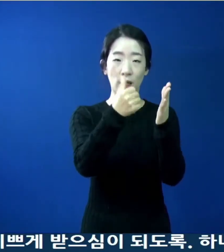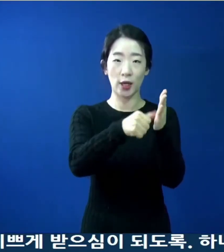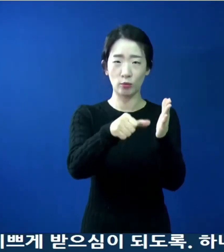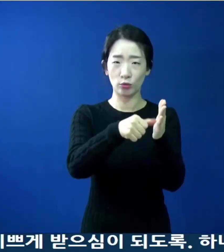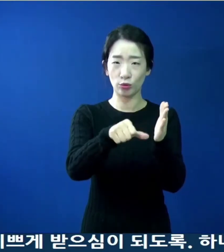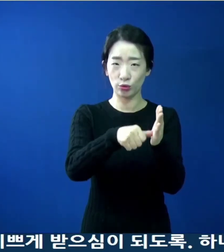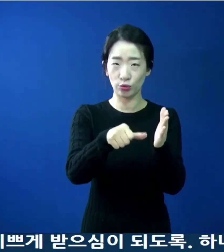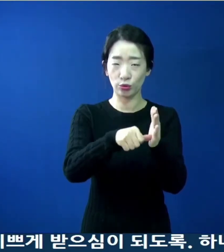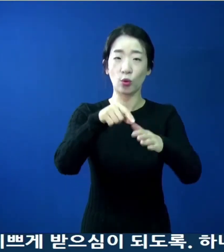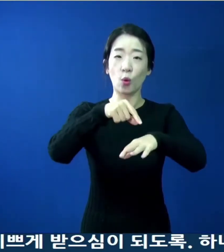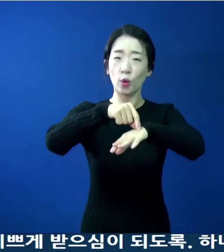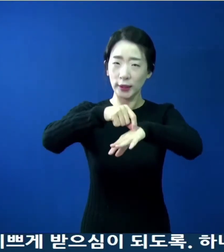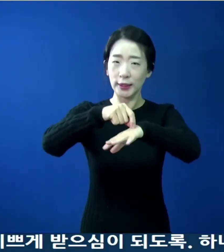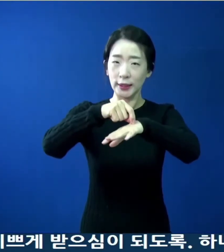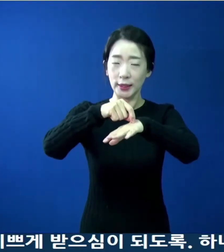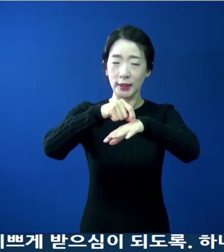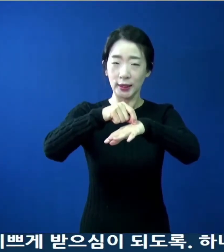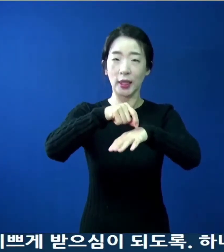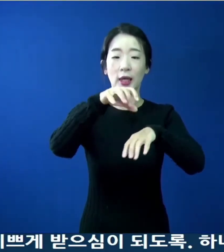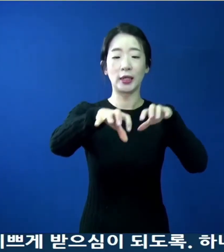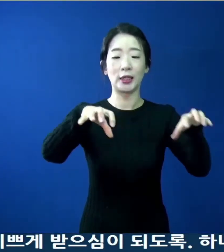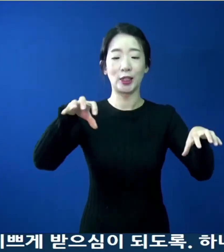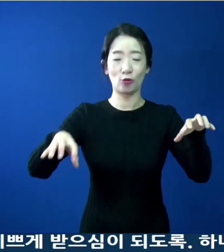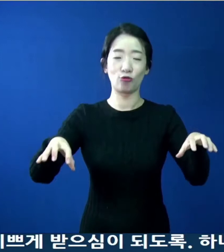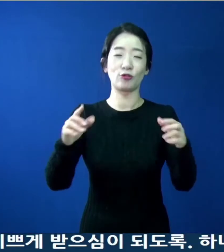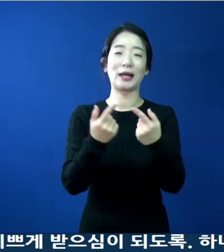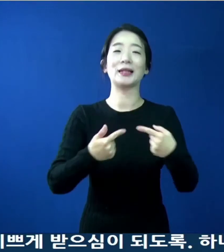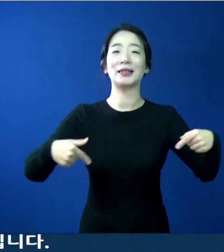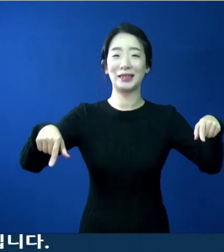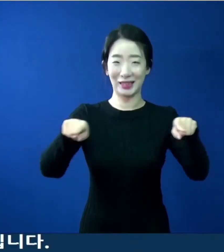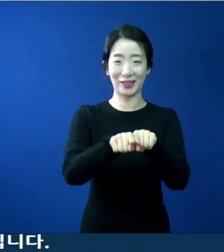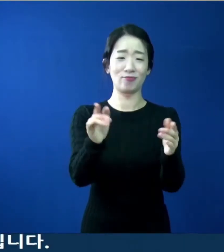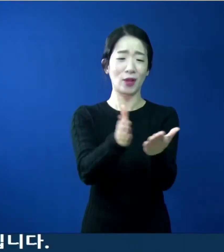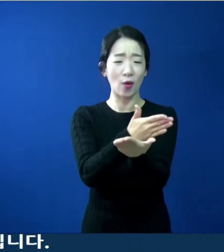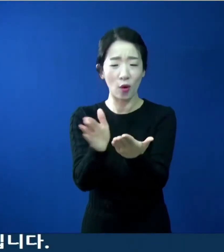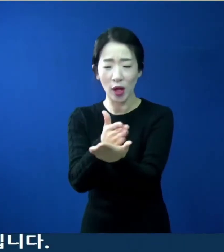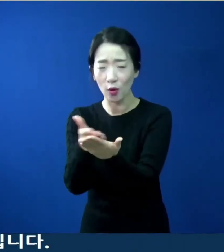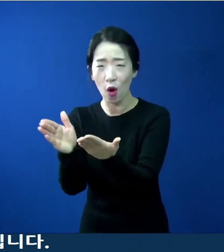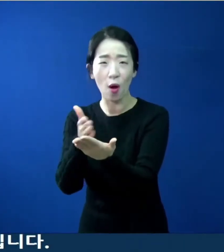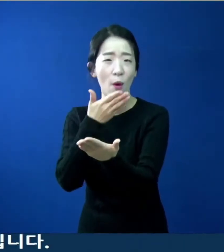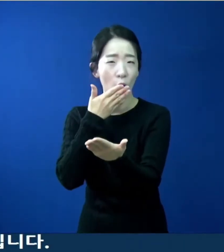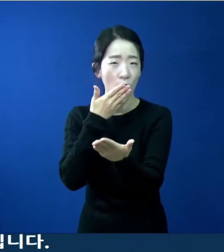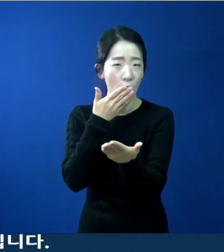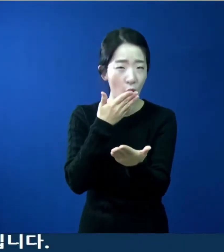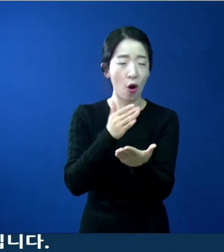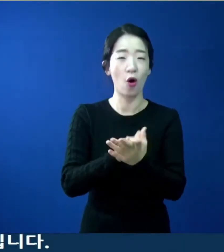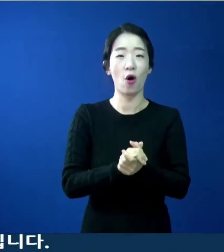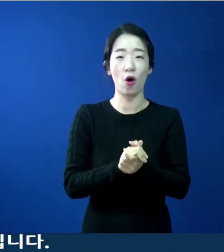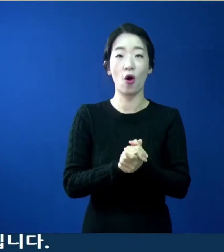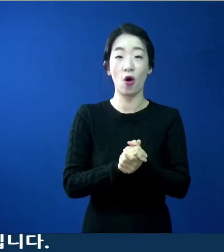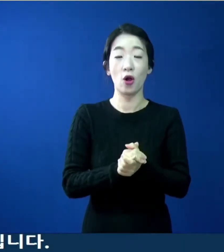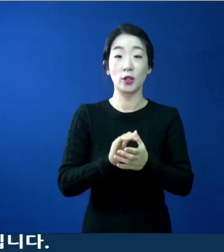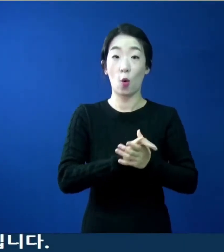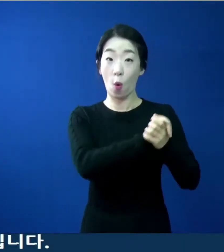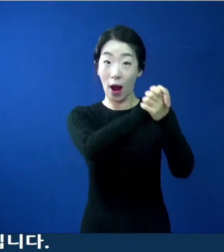제사용 고기는 이웃과 함께 그날 다 먹어야 됐습니다. 그래서 화목제는 이웃 없이는 드릴 수 없는